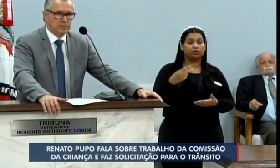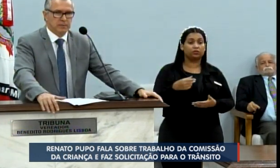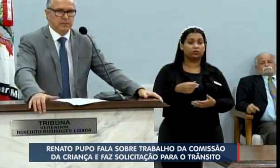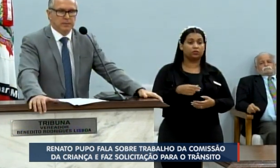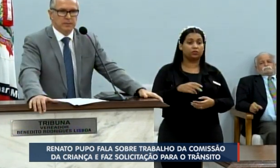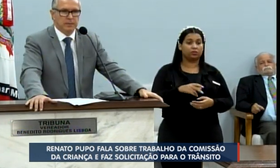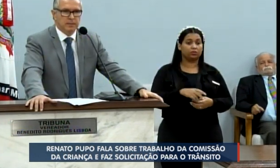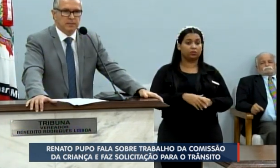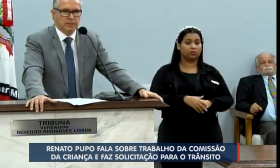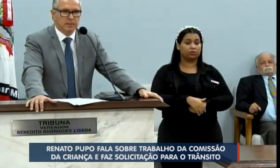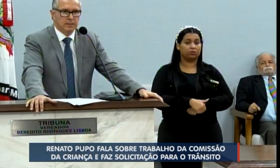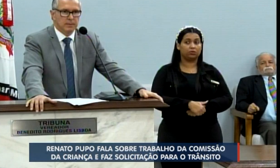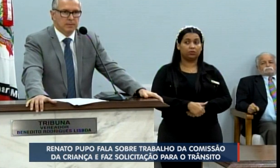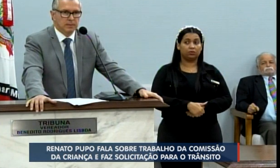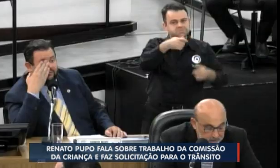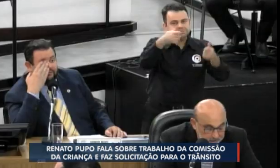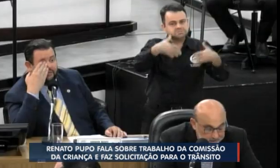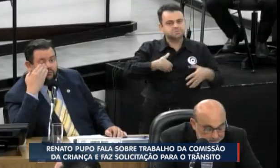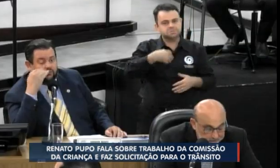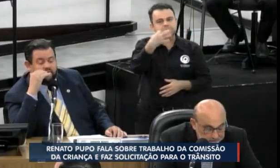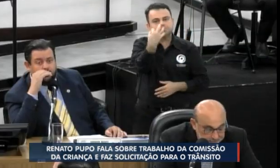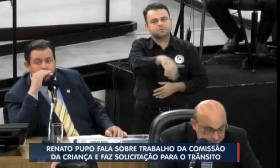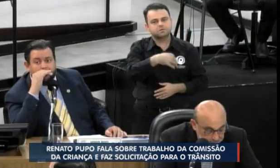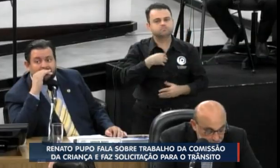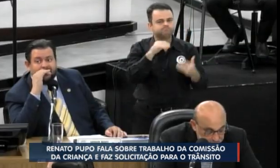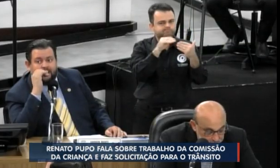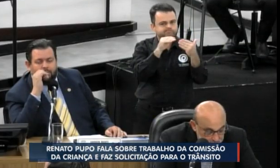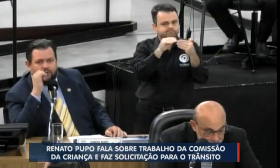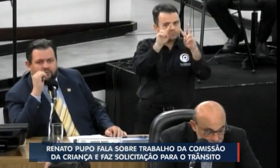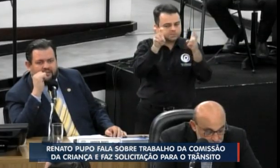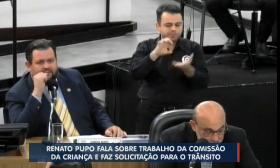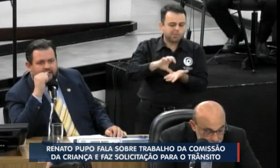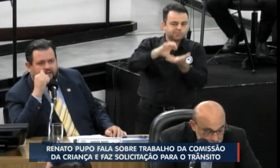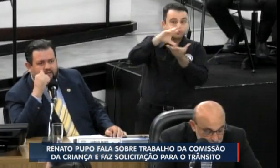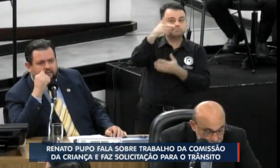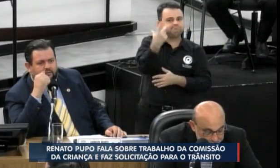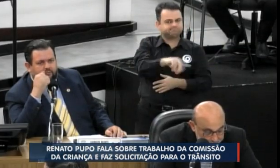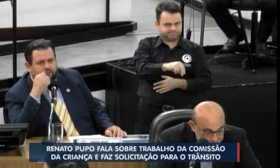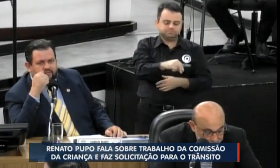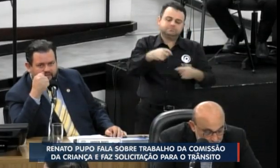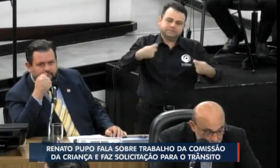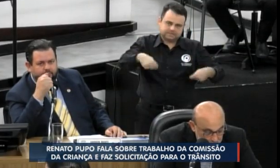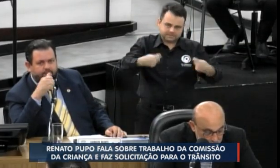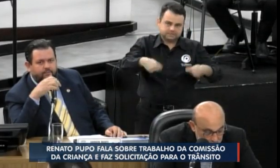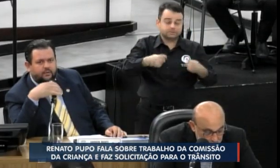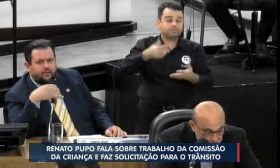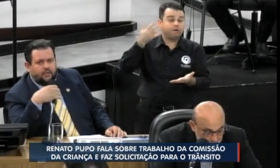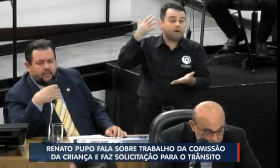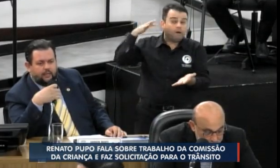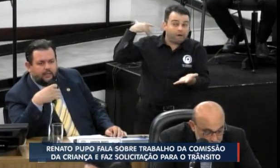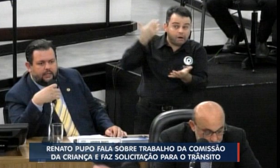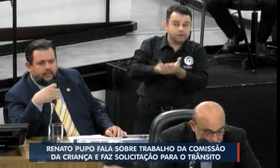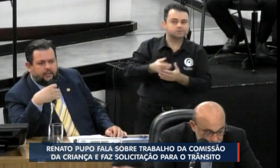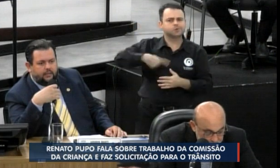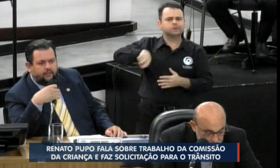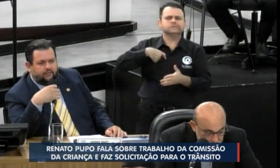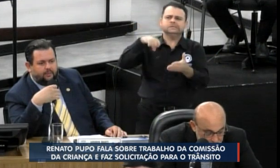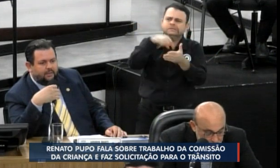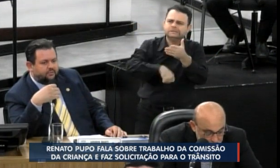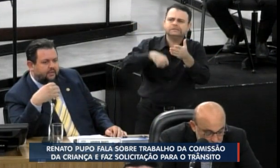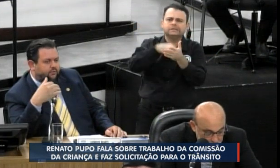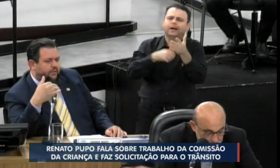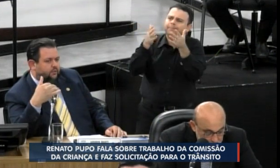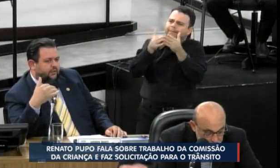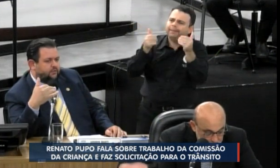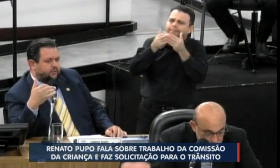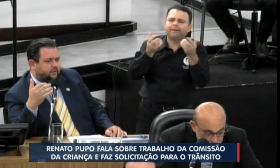Renato, o senhor foi muito feliz de ter citado a respeito do conselho. É uma luta dessa casa, faz tempo. E